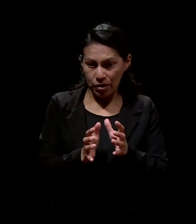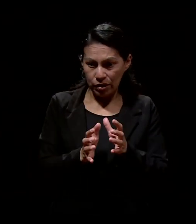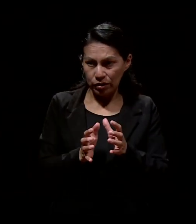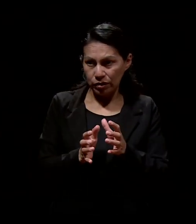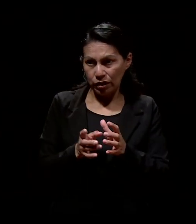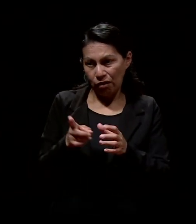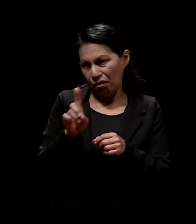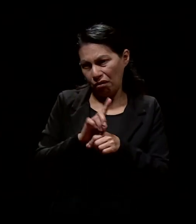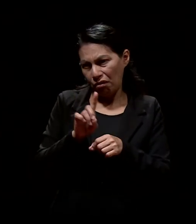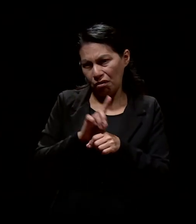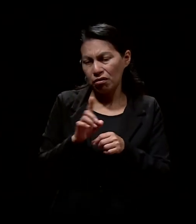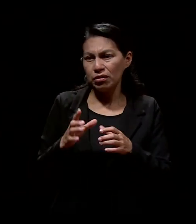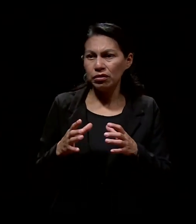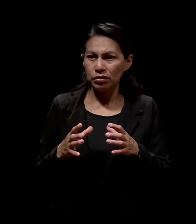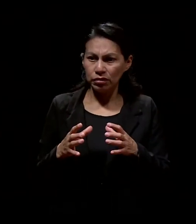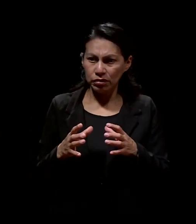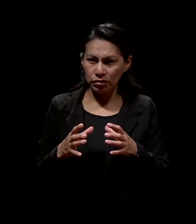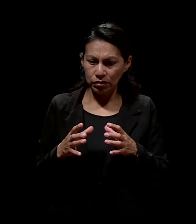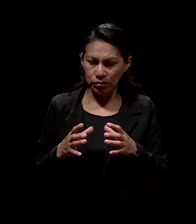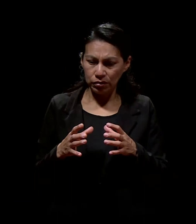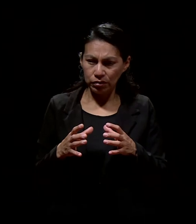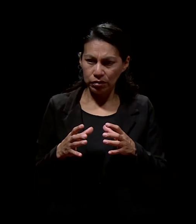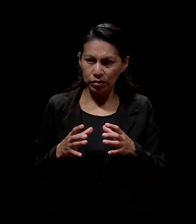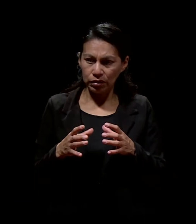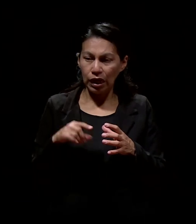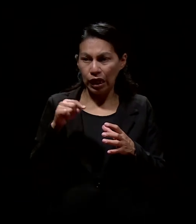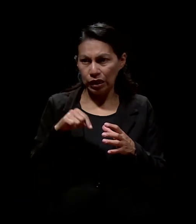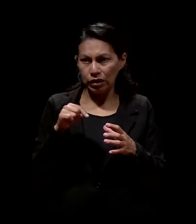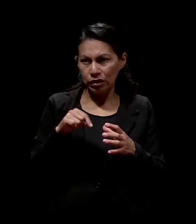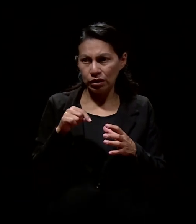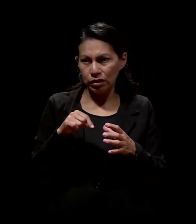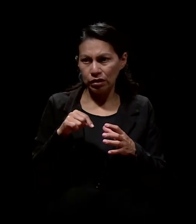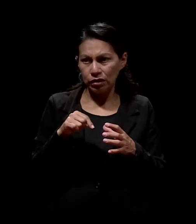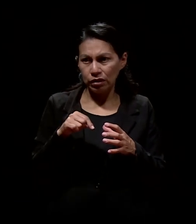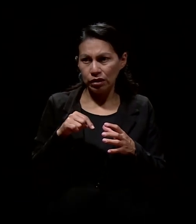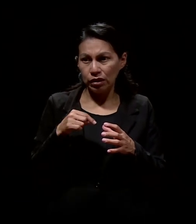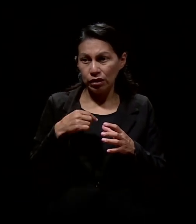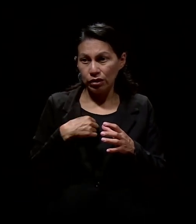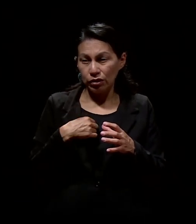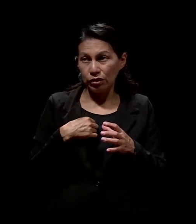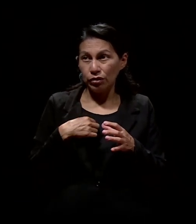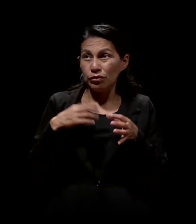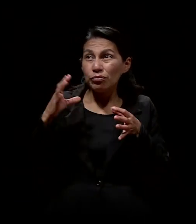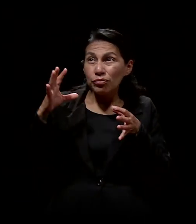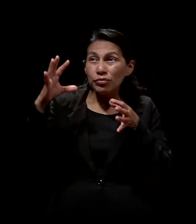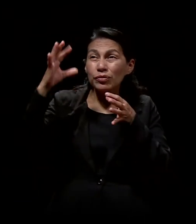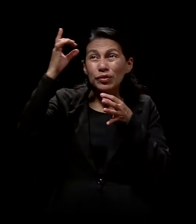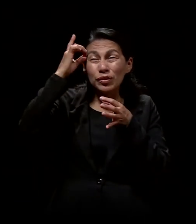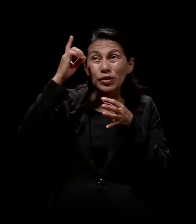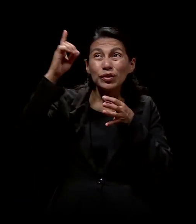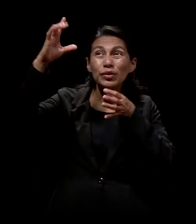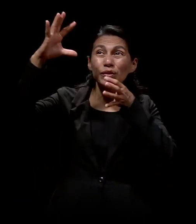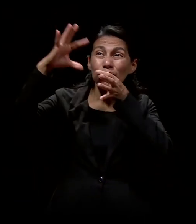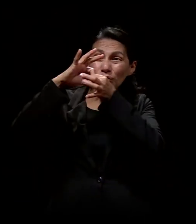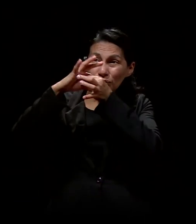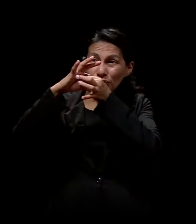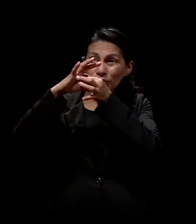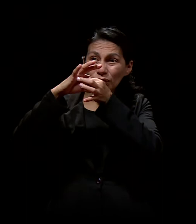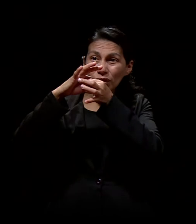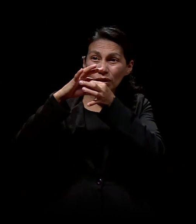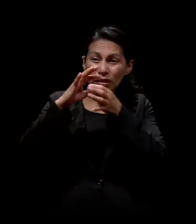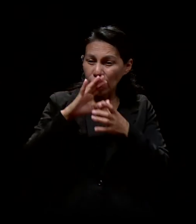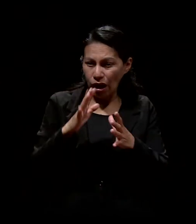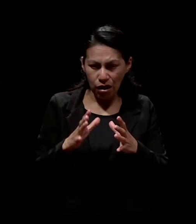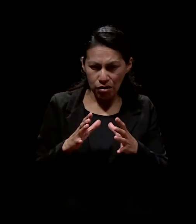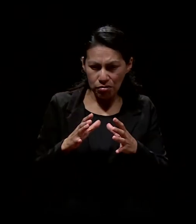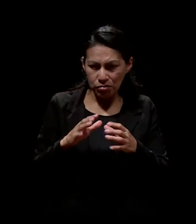vas a aislar unos días. Entonces estuve aislada unos días. Fue también un proceso en donde me ayudó a poder conectarme más